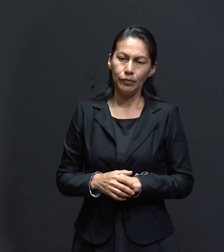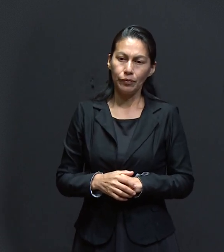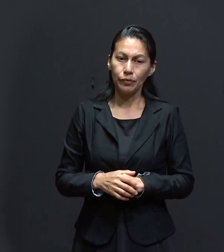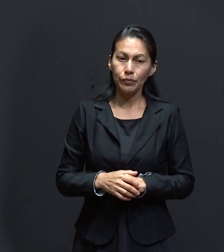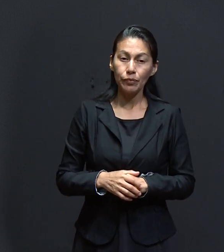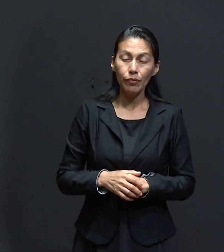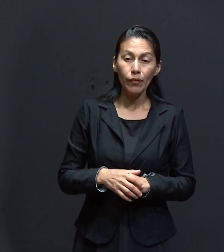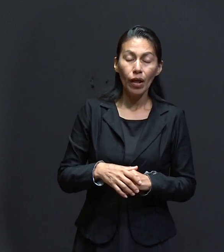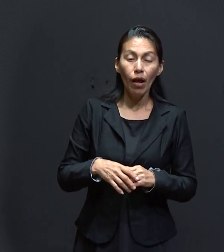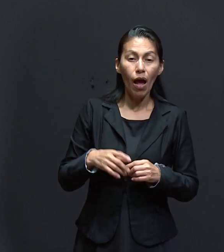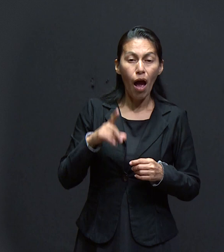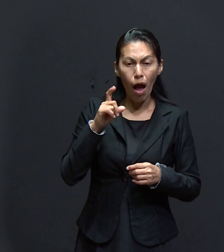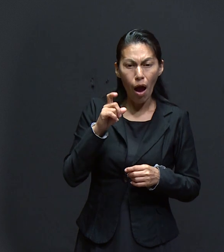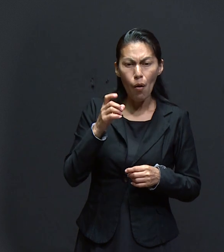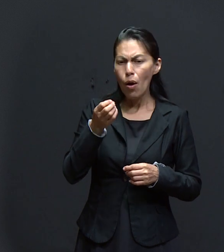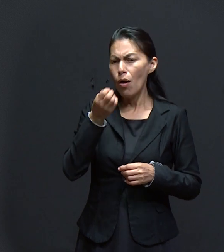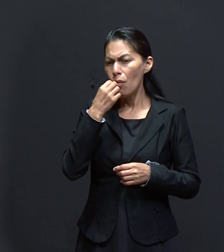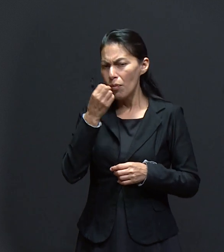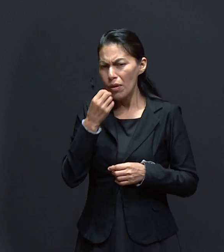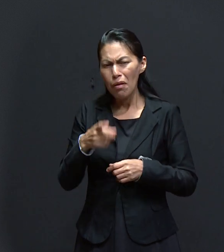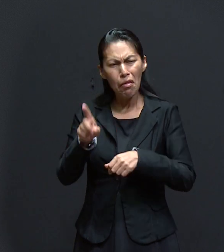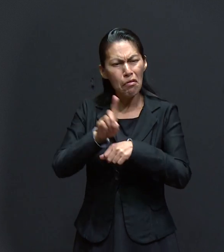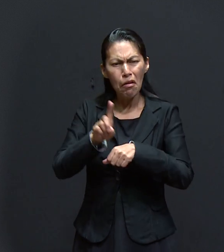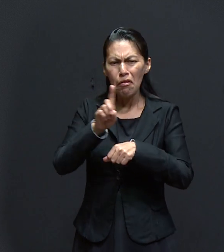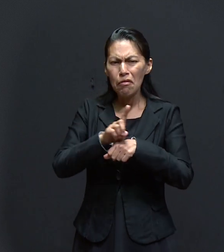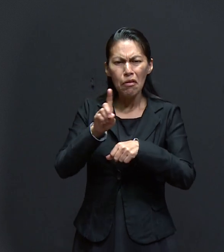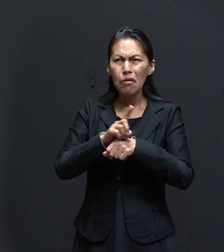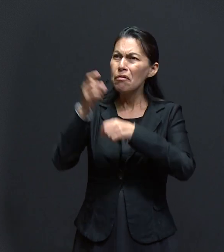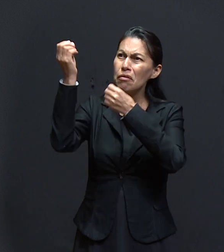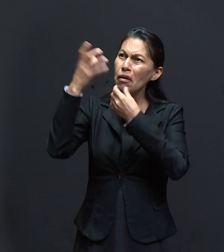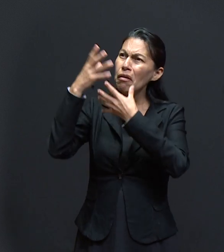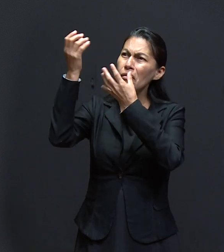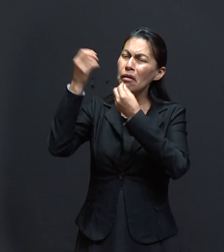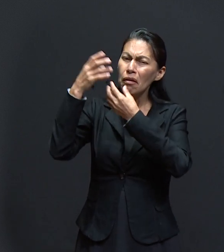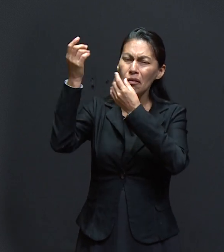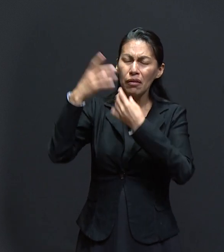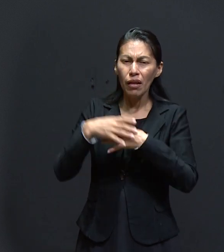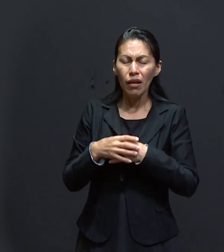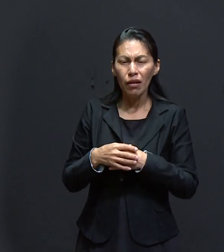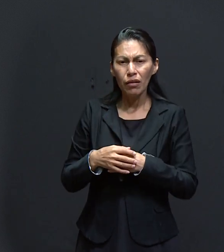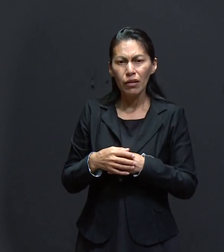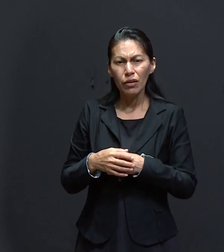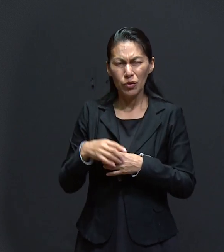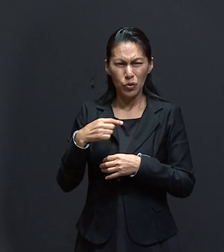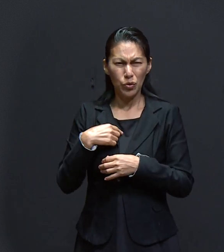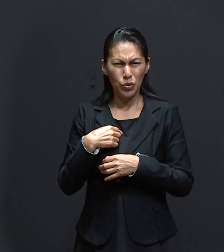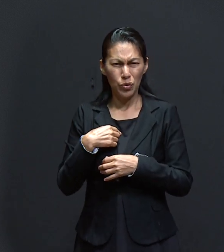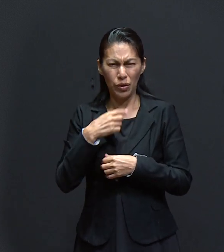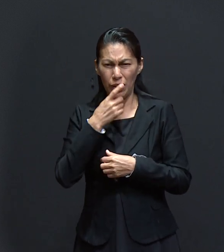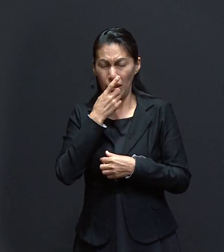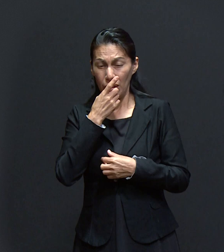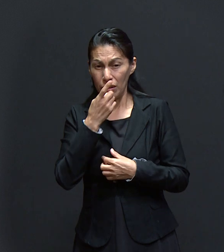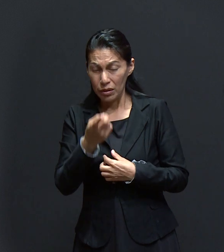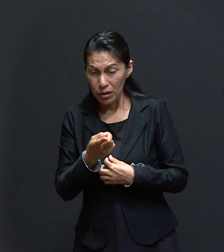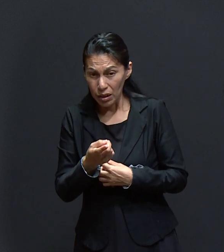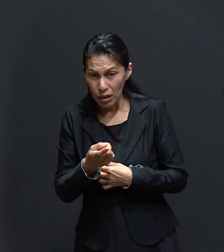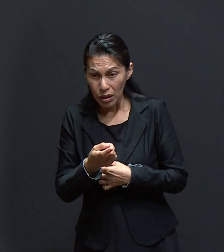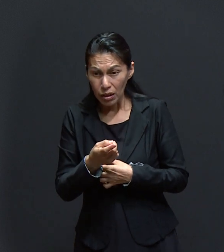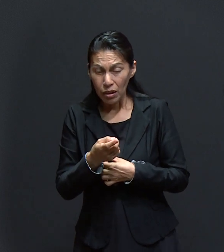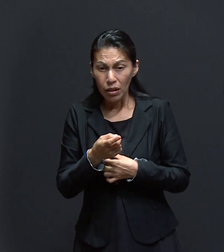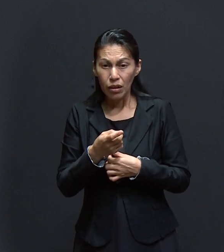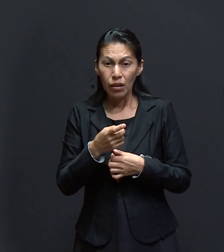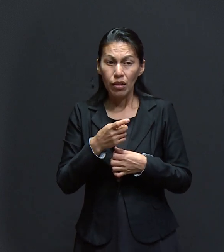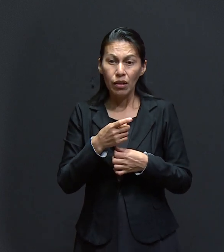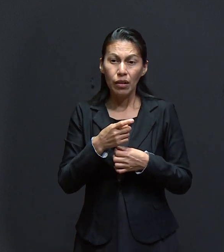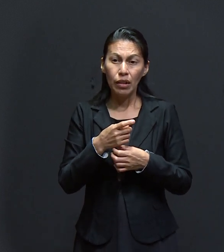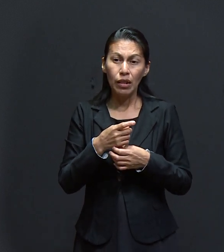león con dos miles de personas y dando agua dando el pan diario y entonces decir